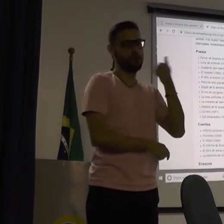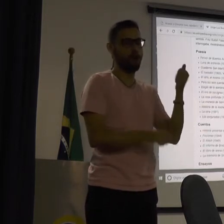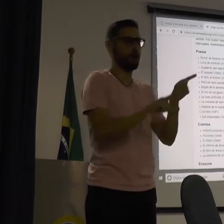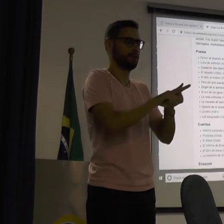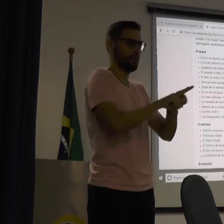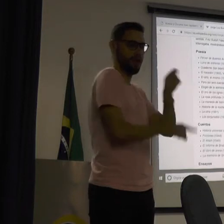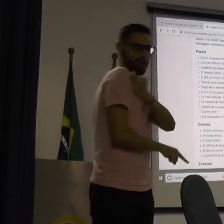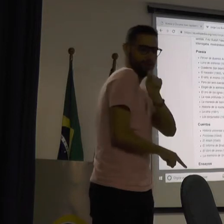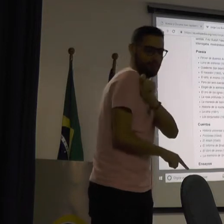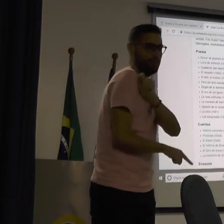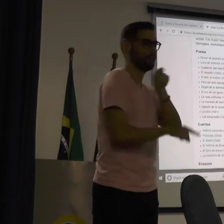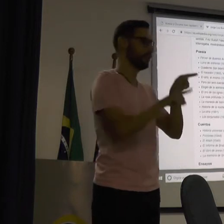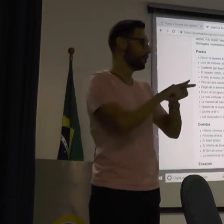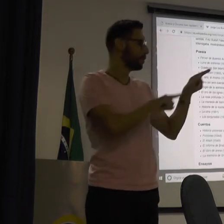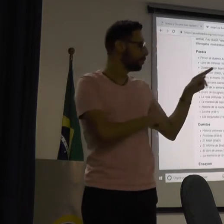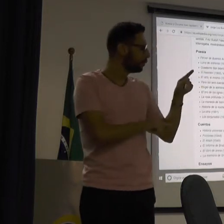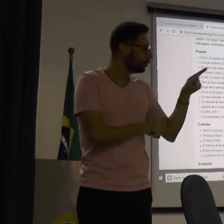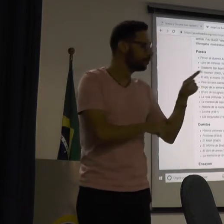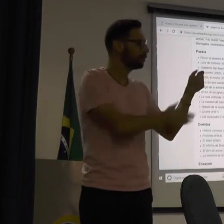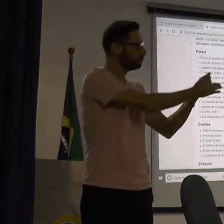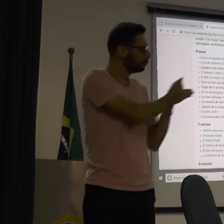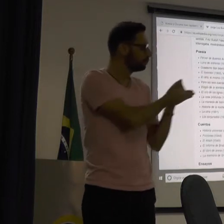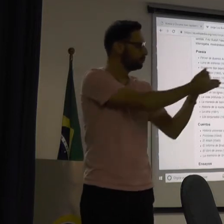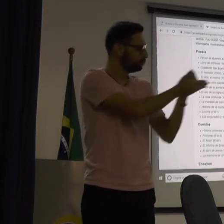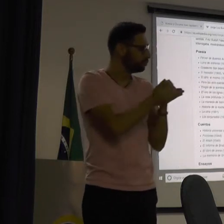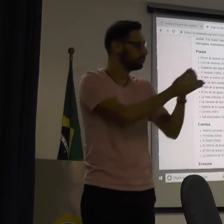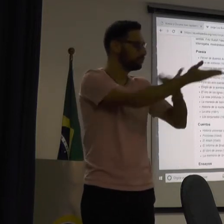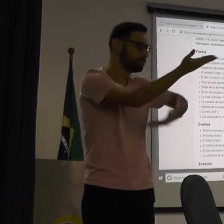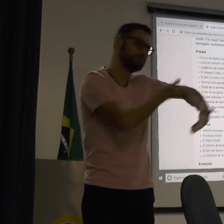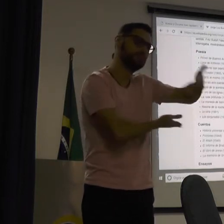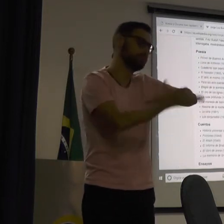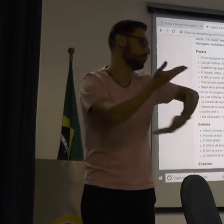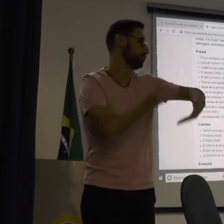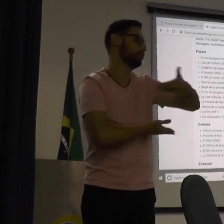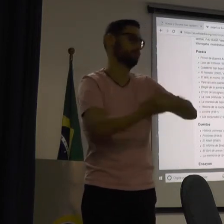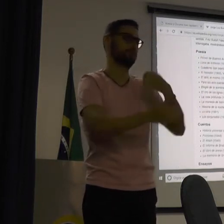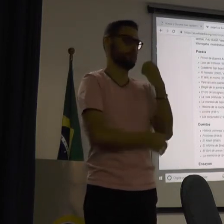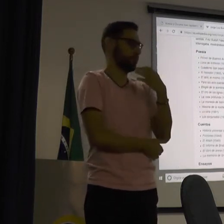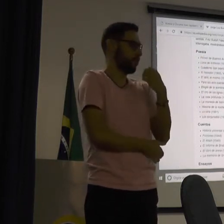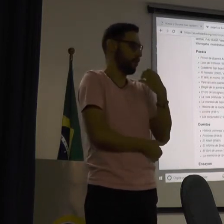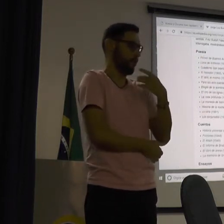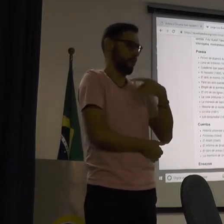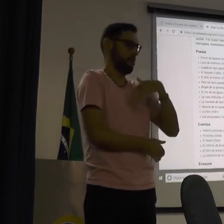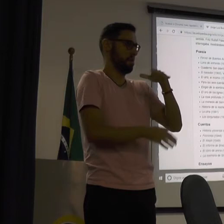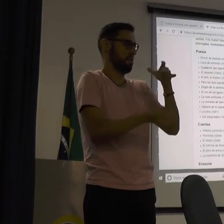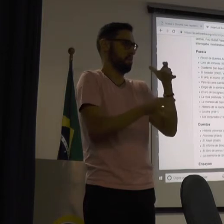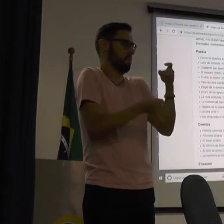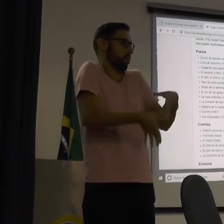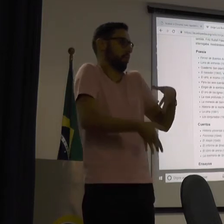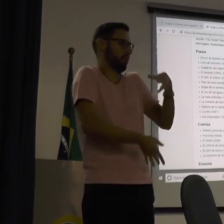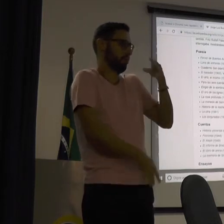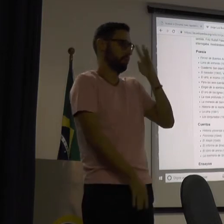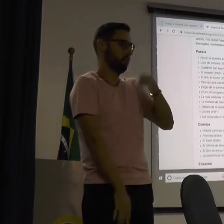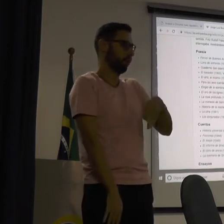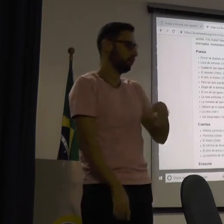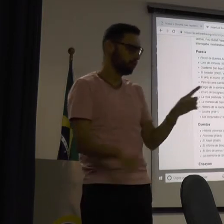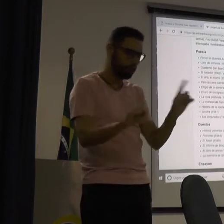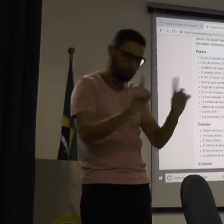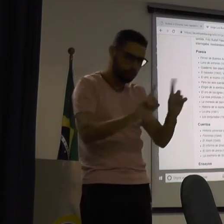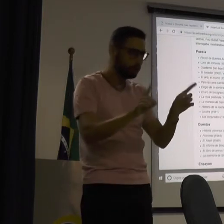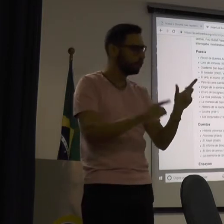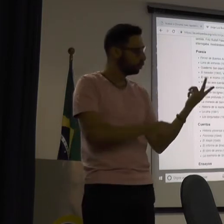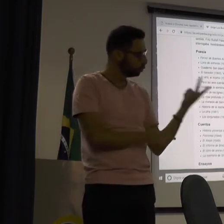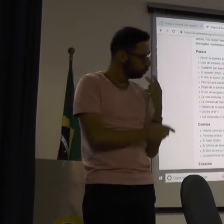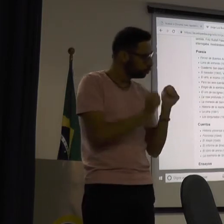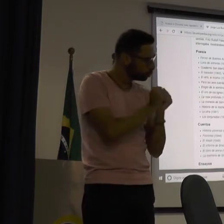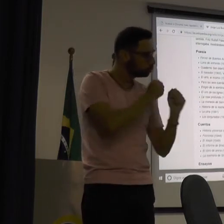professores, né? Com colaboradores distantes, isso não quer dizer que você seja menos autoral por fazer